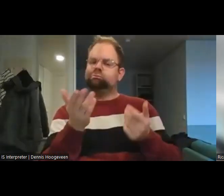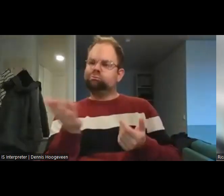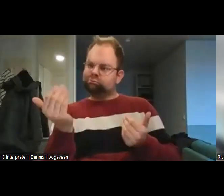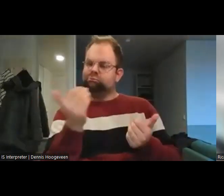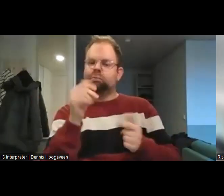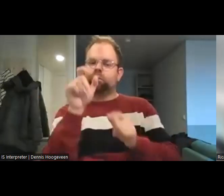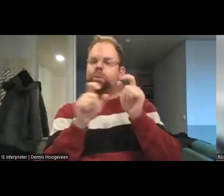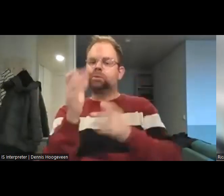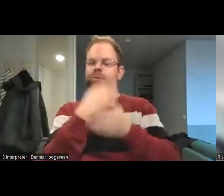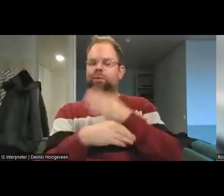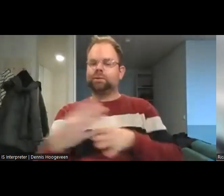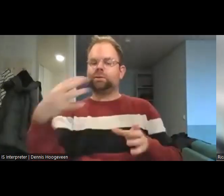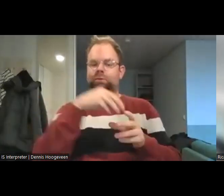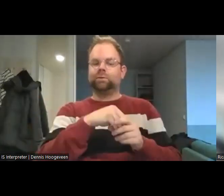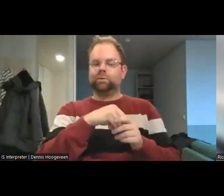en termes de droits politiques.